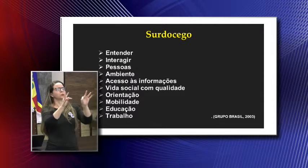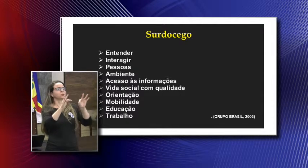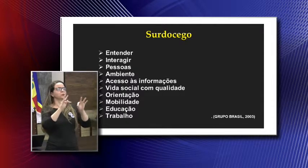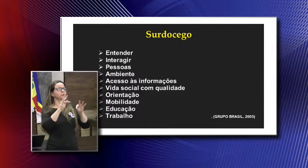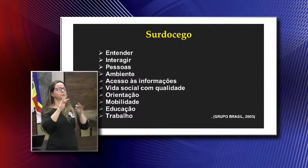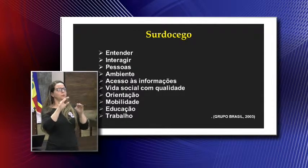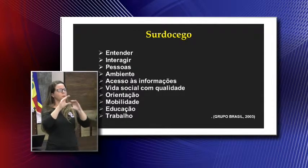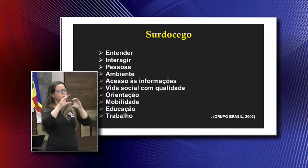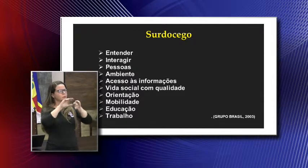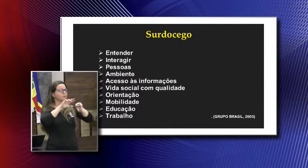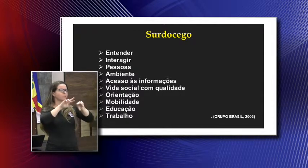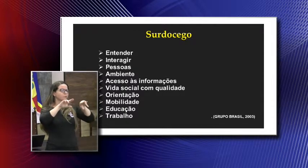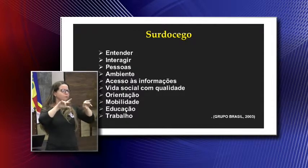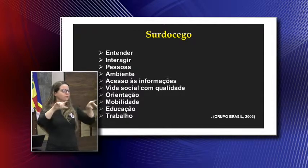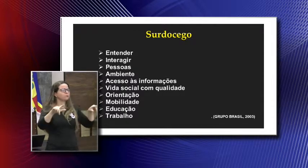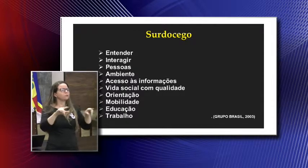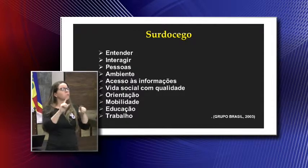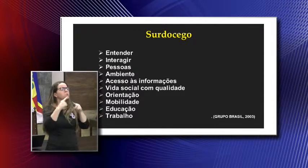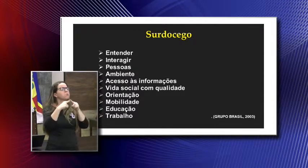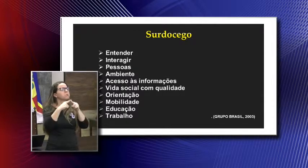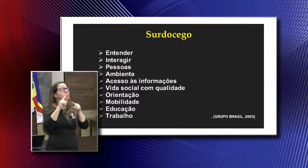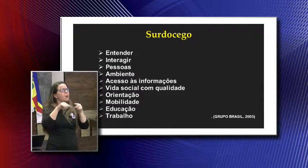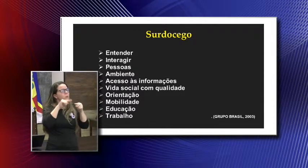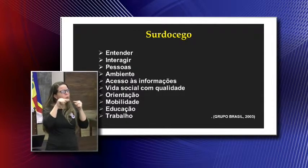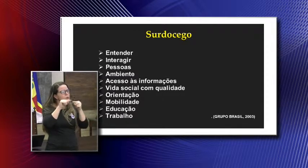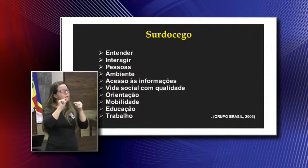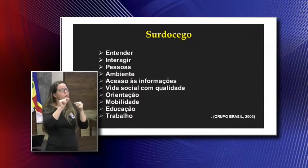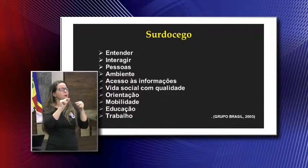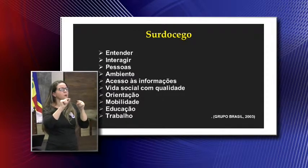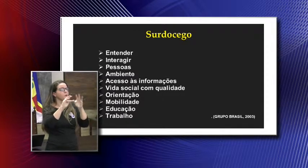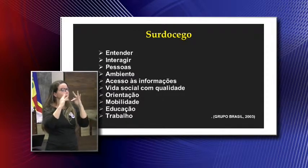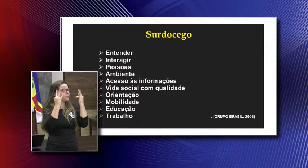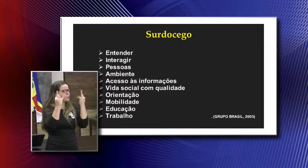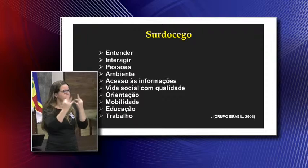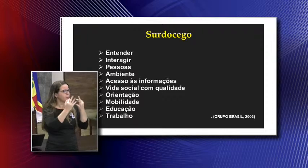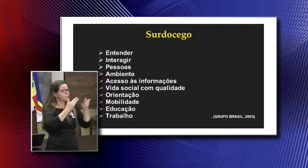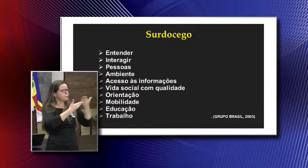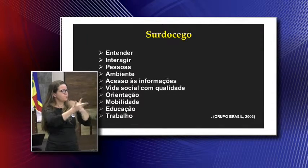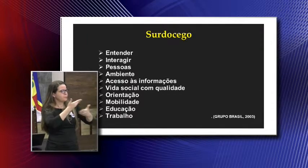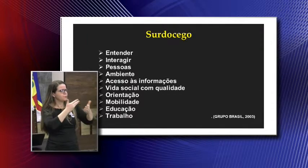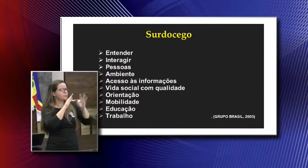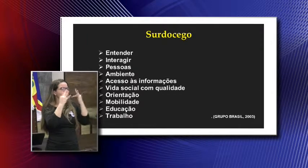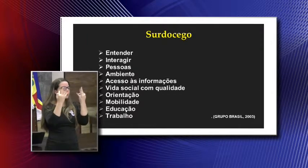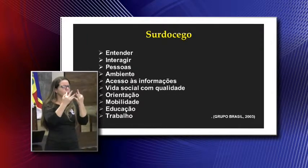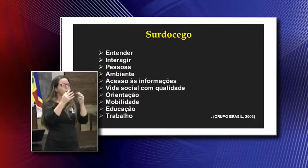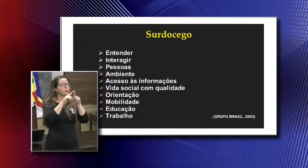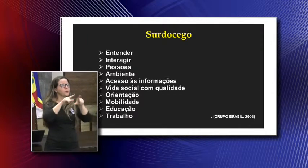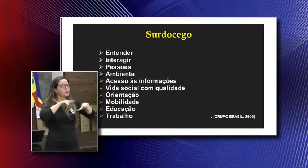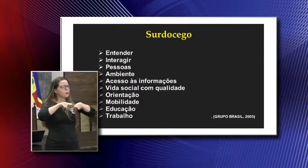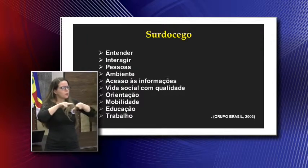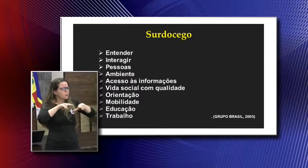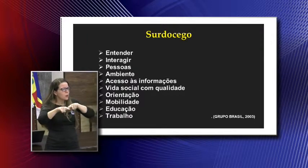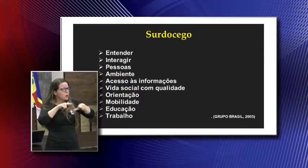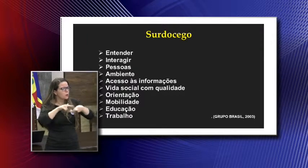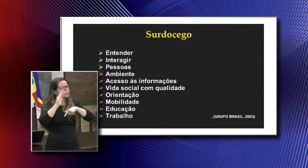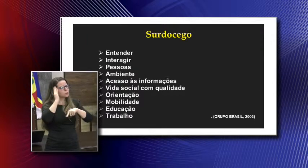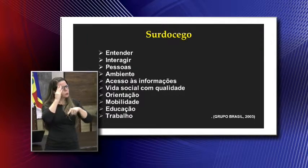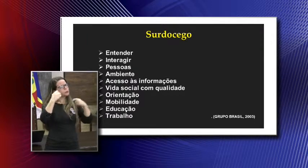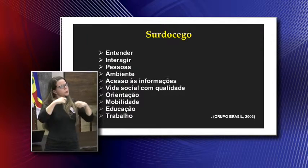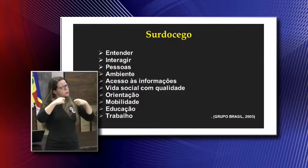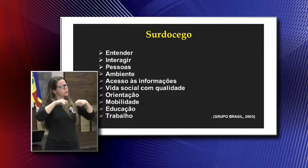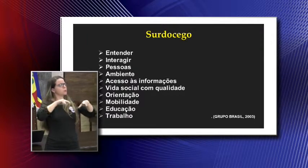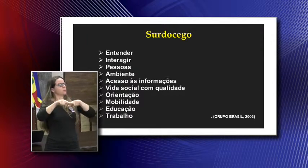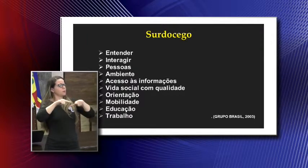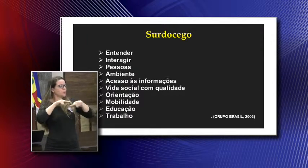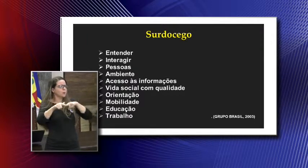com surdo-cegueira. As adaptações, as tecnologias. Por quê? Porque o desenvolvimento da pessoa com